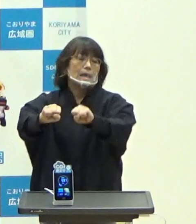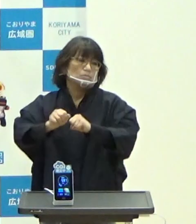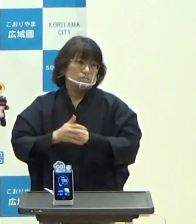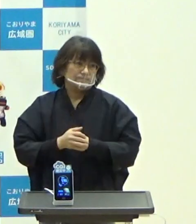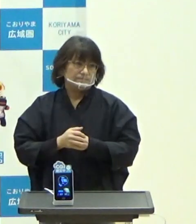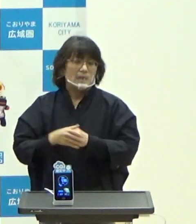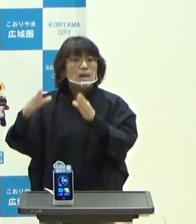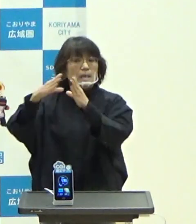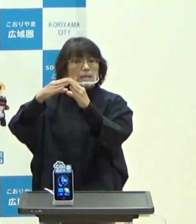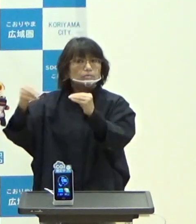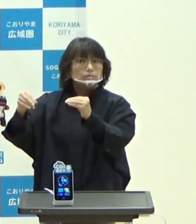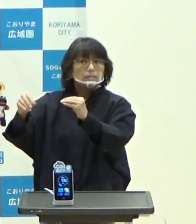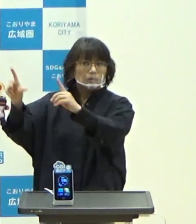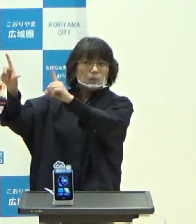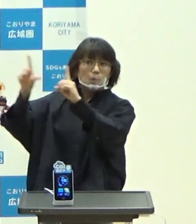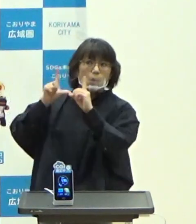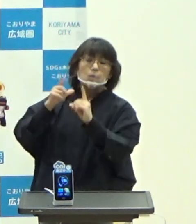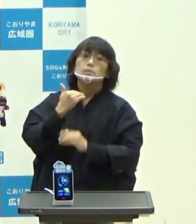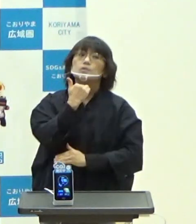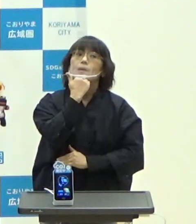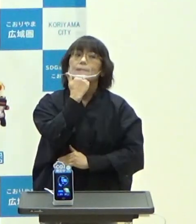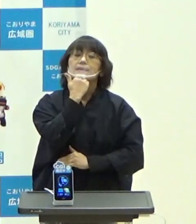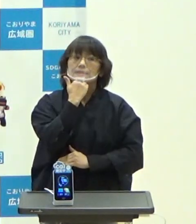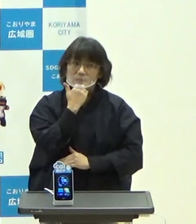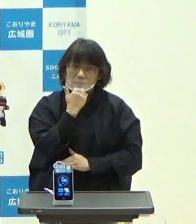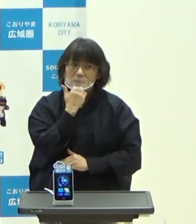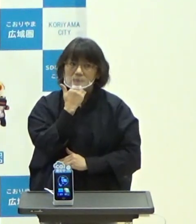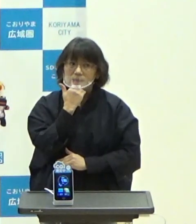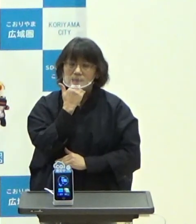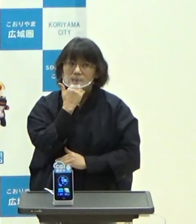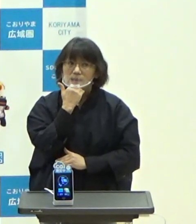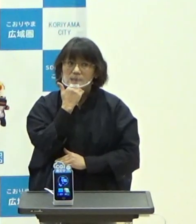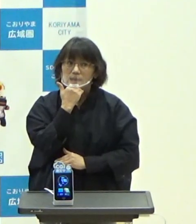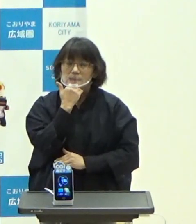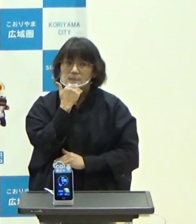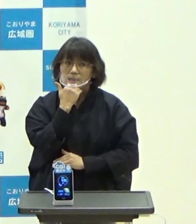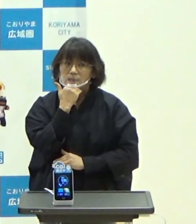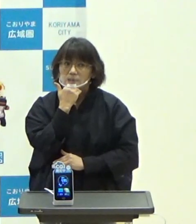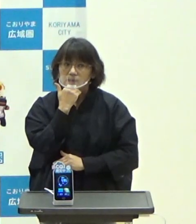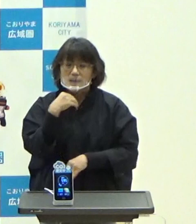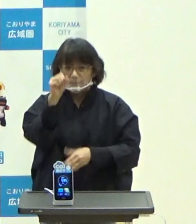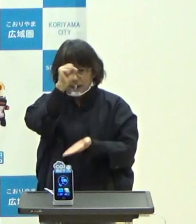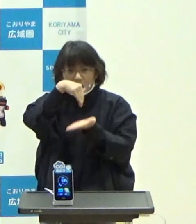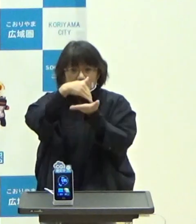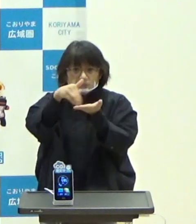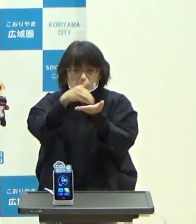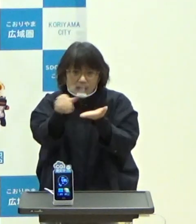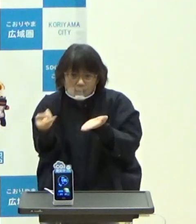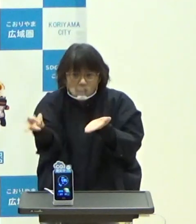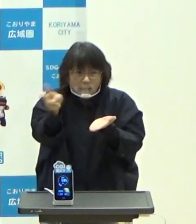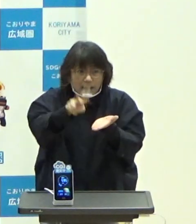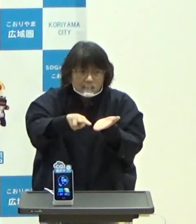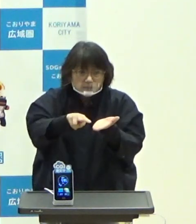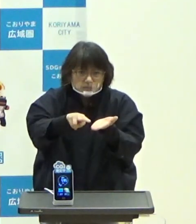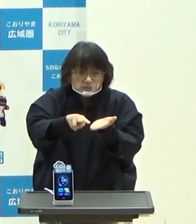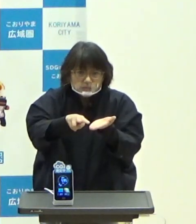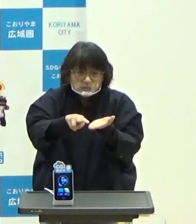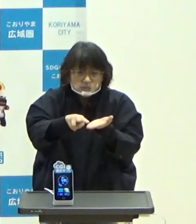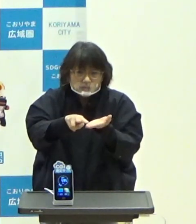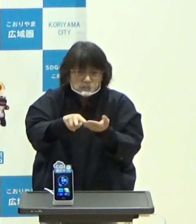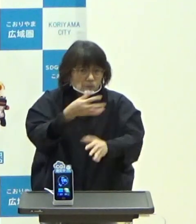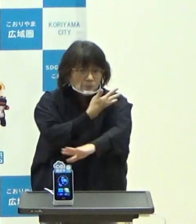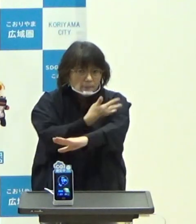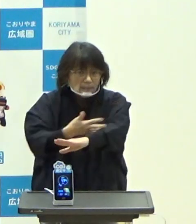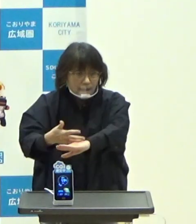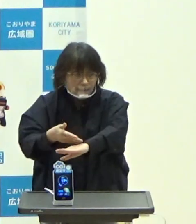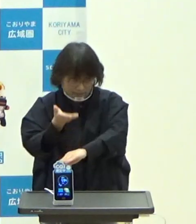国の対応を待って、俗な表現ですけれども、あの予算的には付け替えをすると、そういう流れでよろしいでしょう